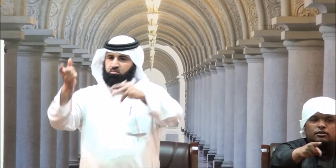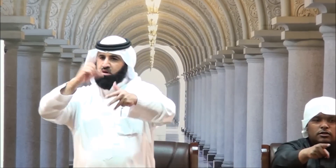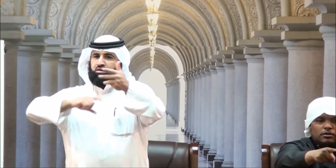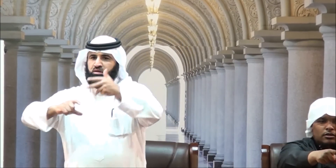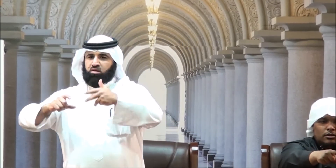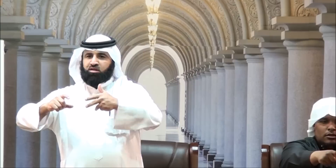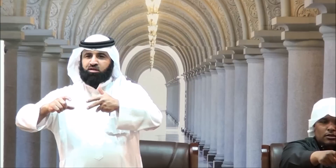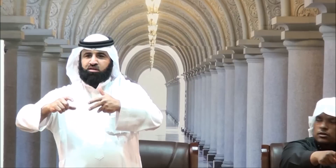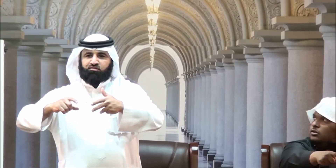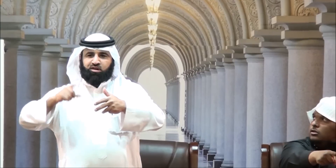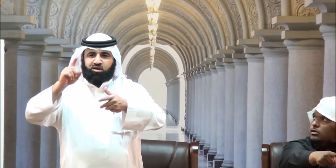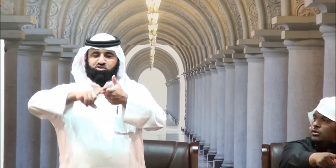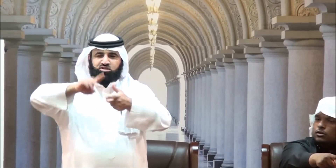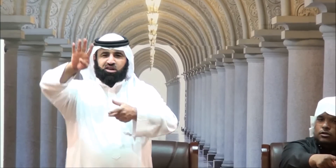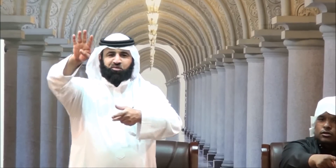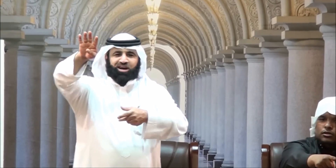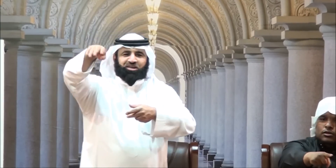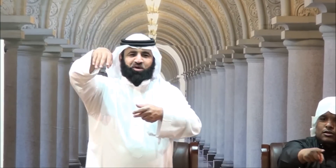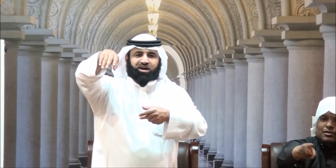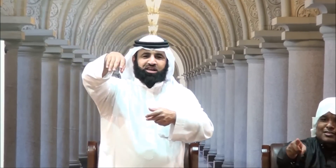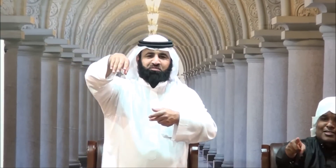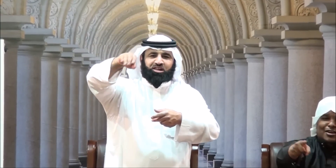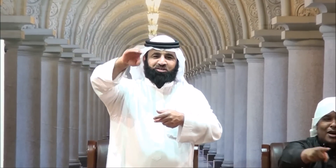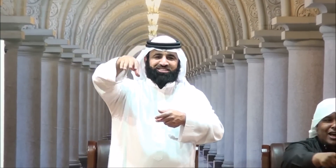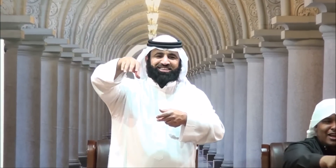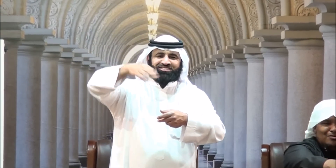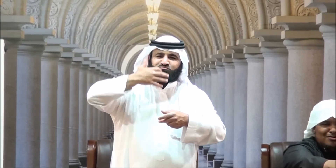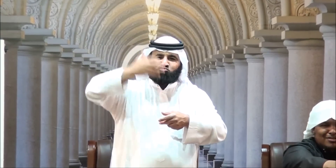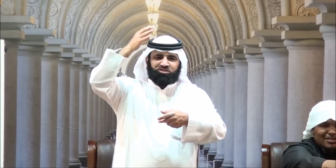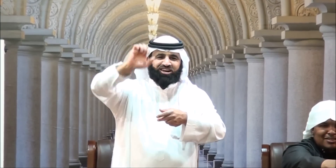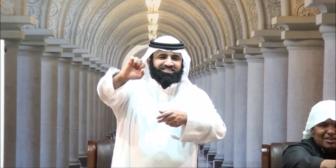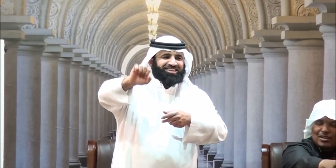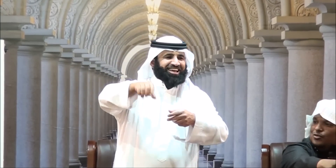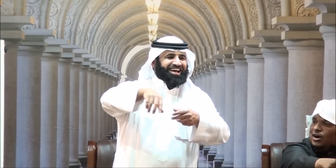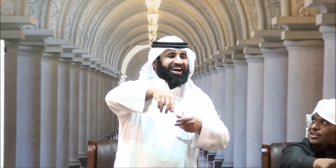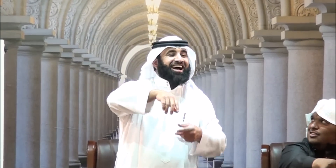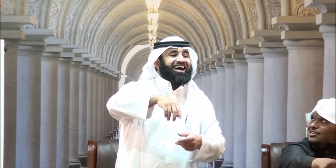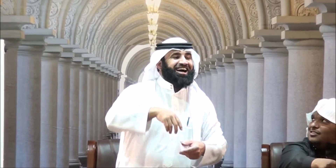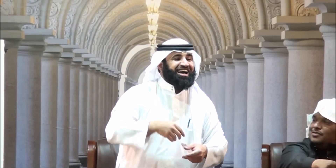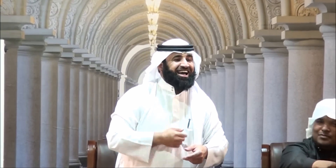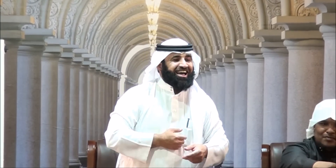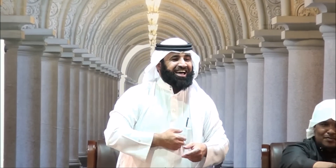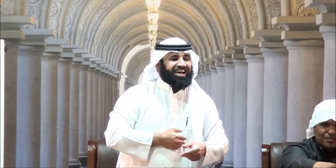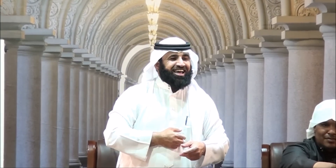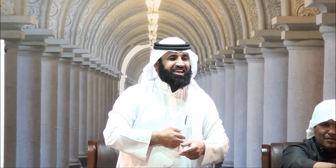مريات، فكر زوجها، الزهرة حريم، الوالد.